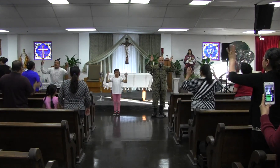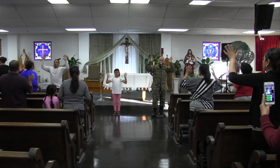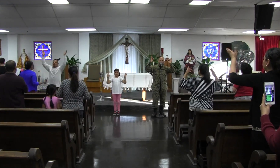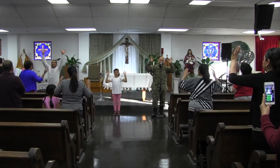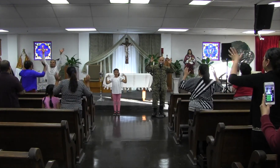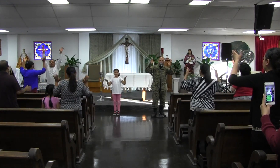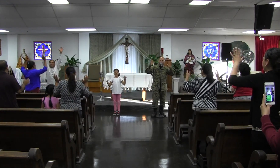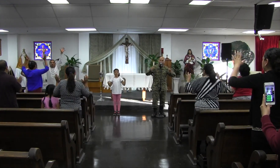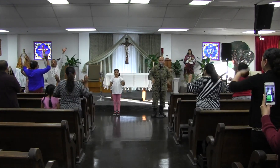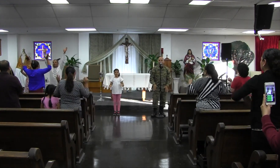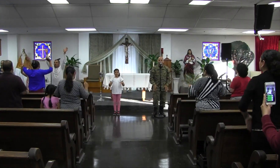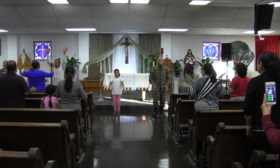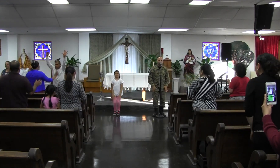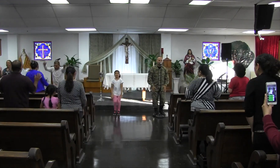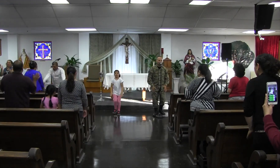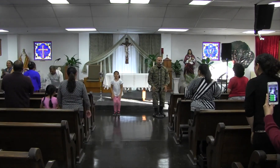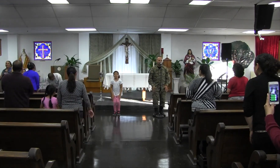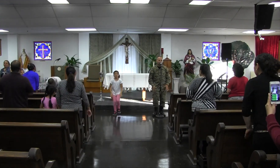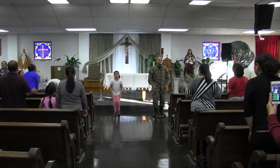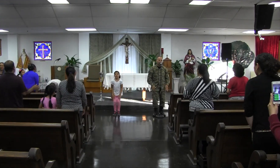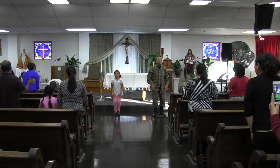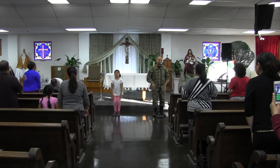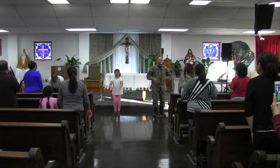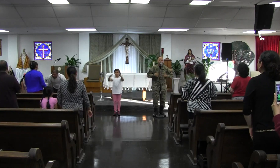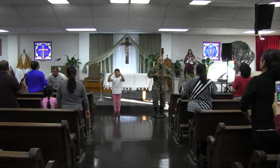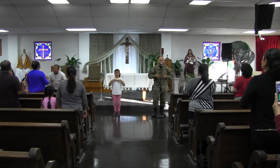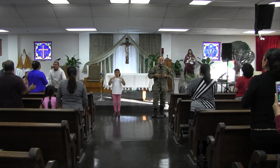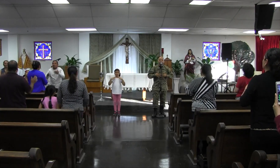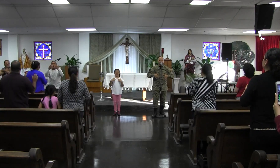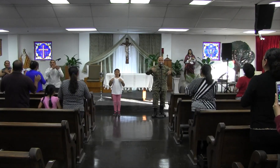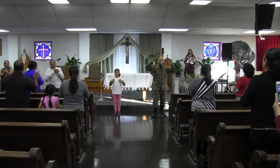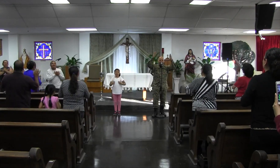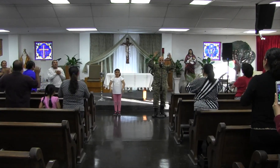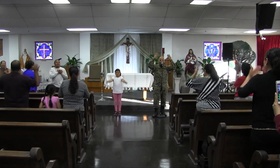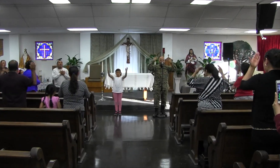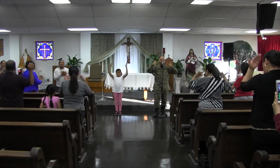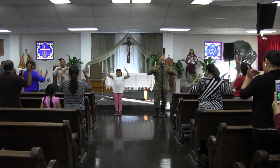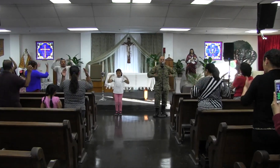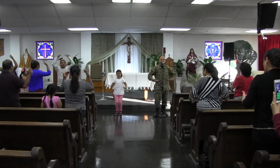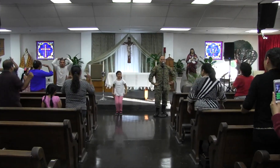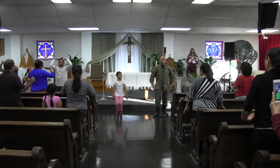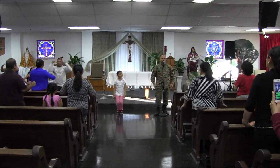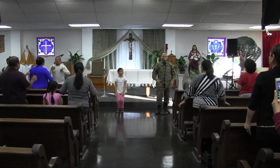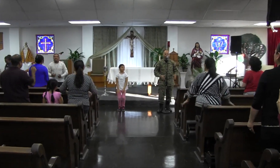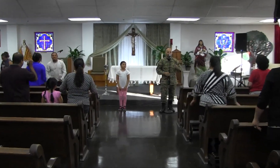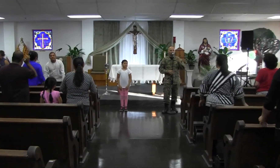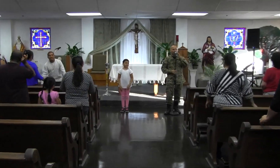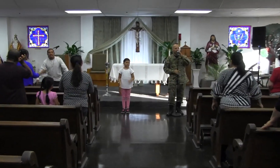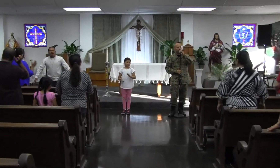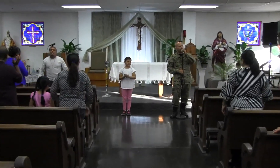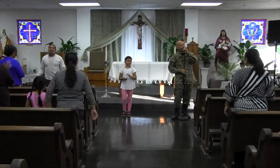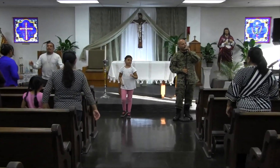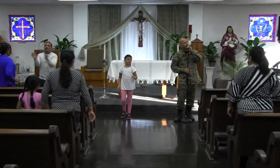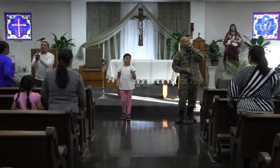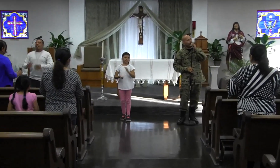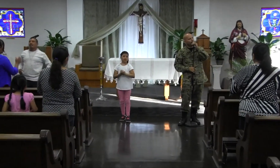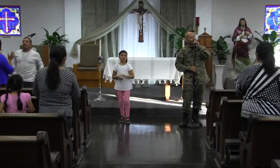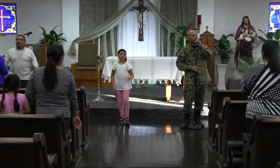Lo siento en mis manos, lo siento en mis pies, lo siento en mi alma y en todo mi